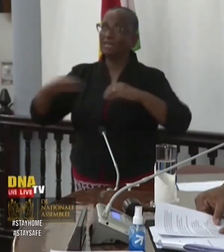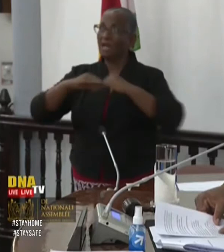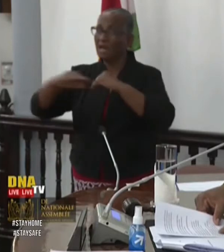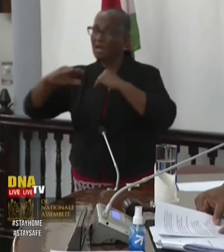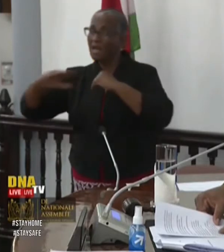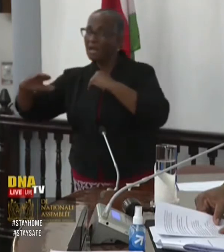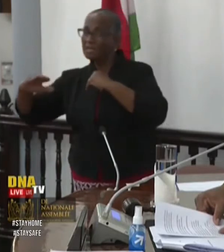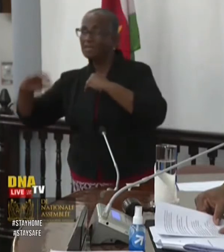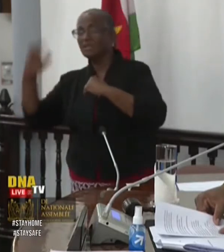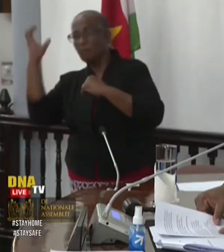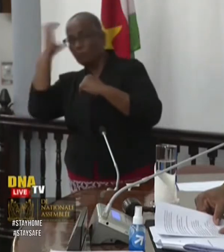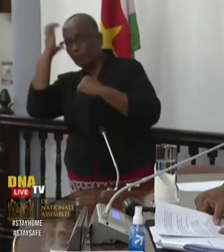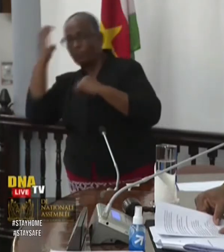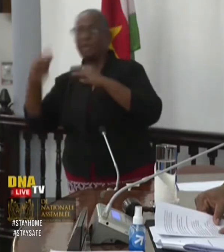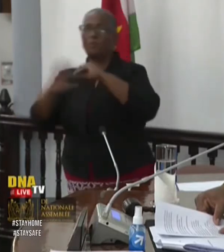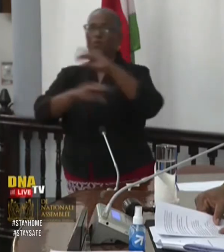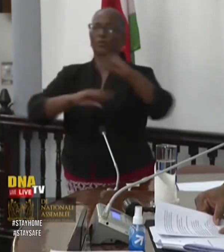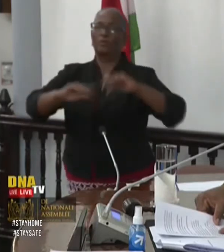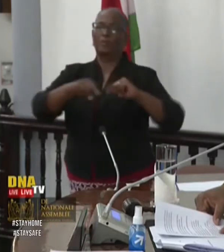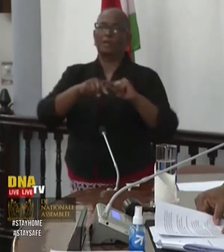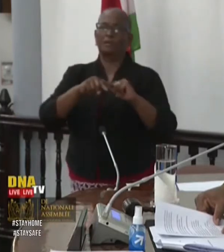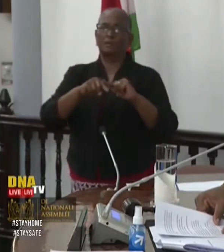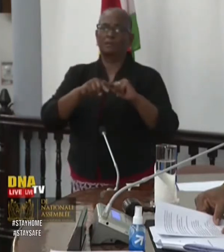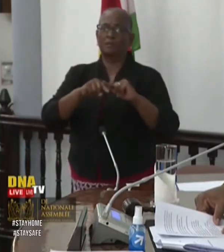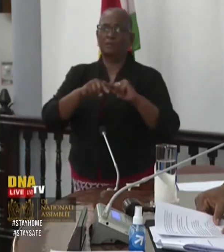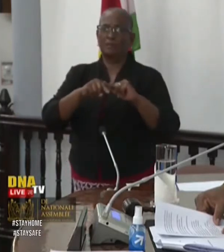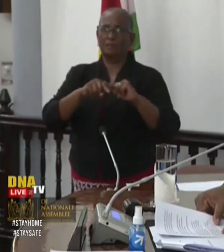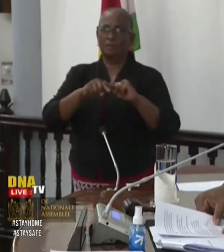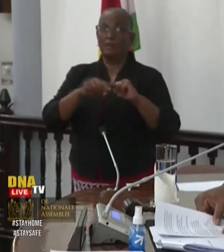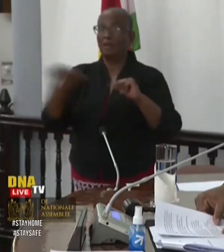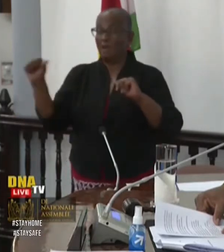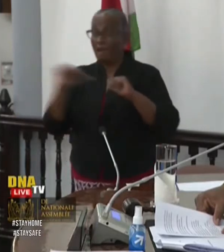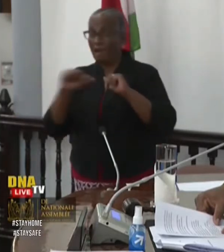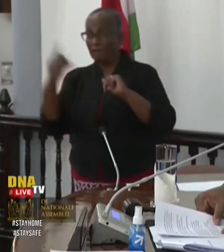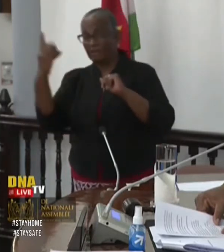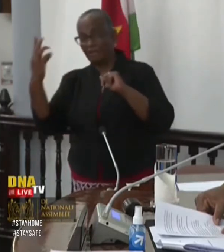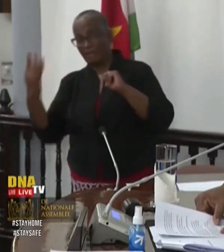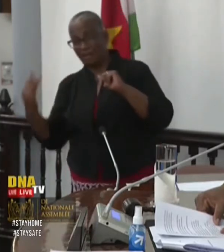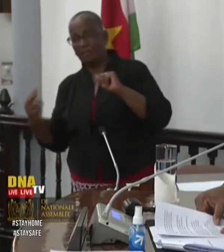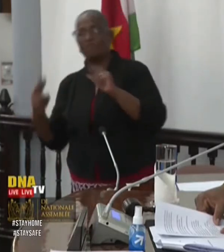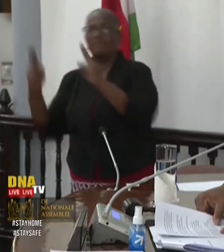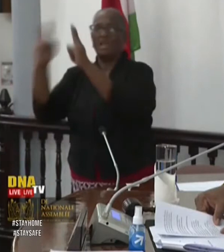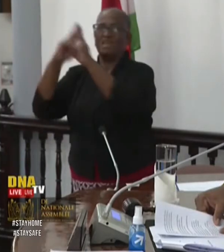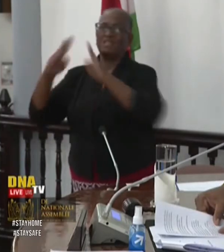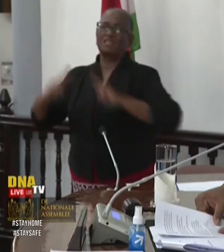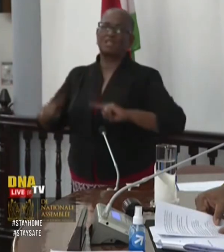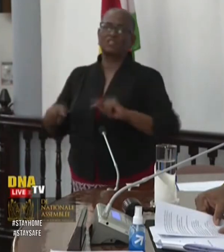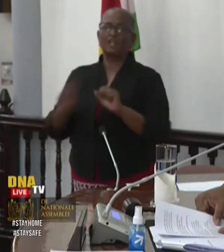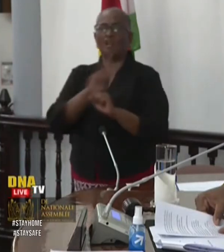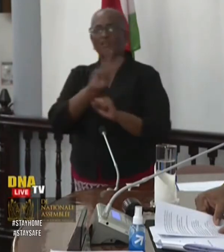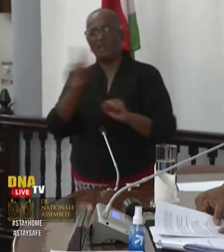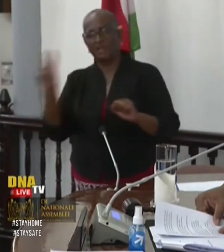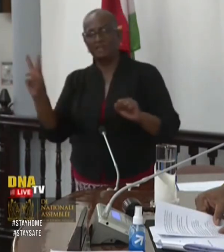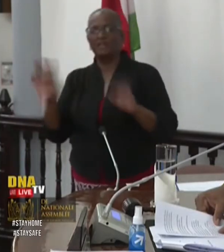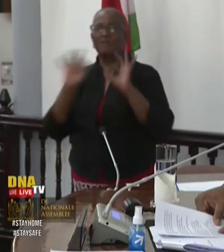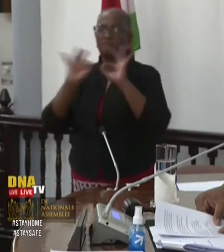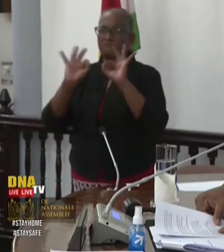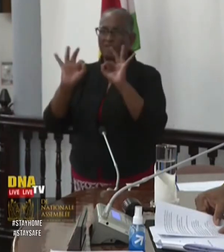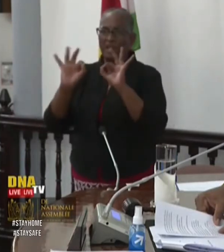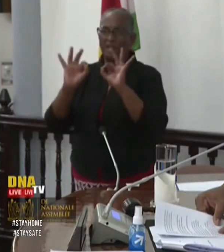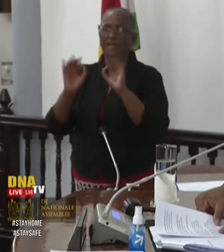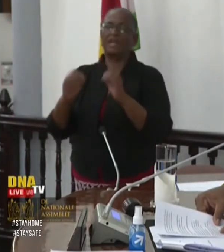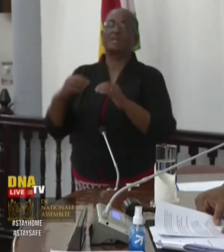hun kwesties bespreekbaar kunnen maken. Het handhaven van internationale vrede, veiligheid